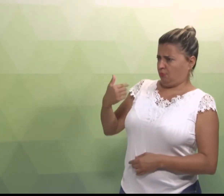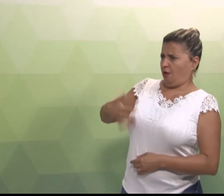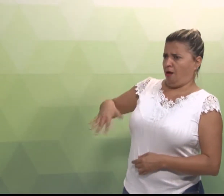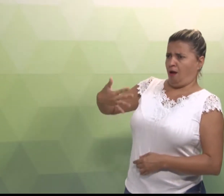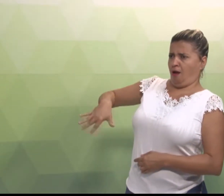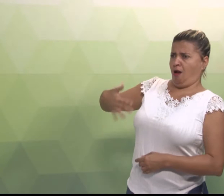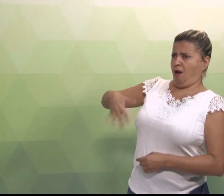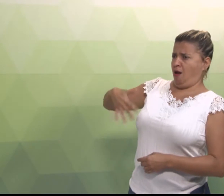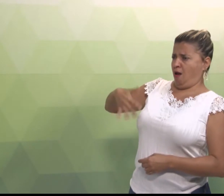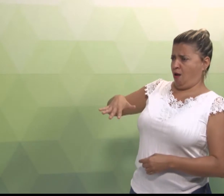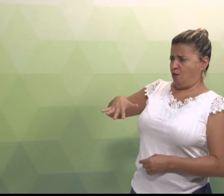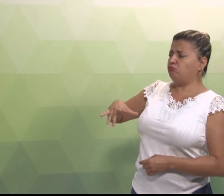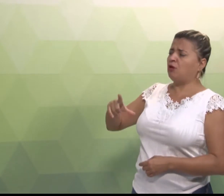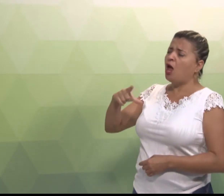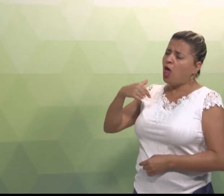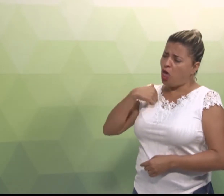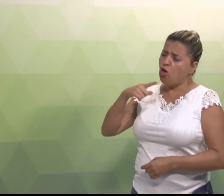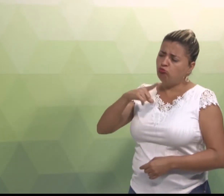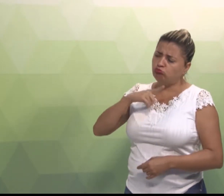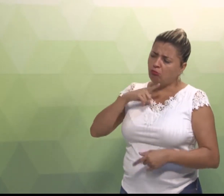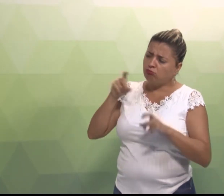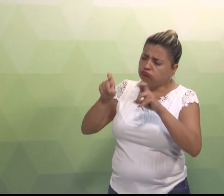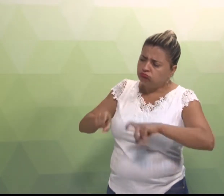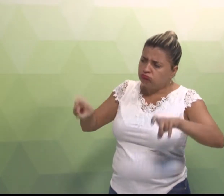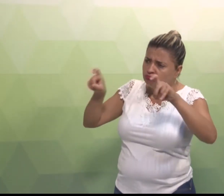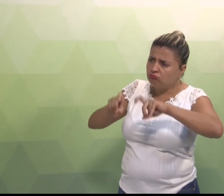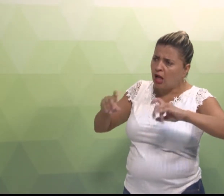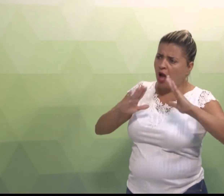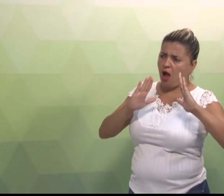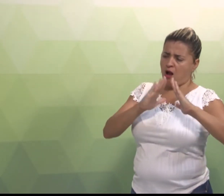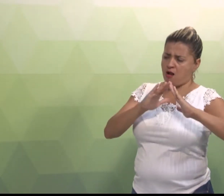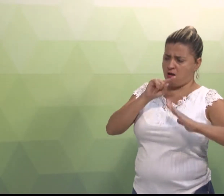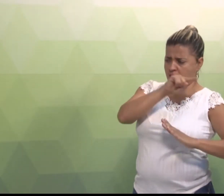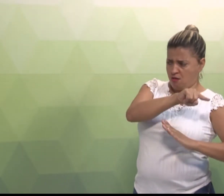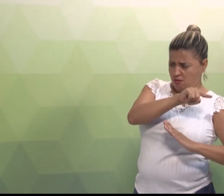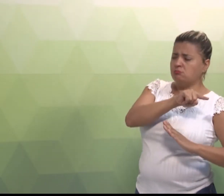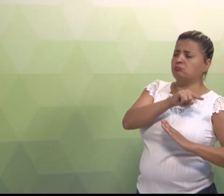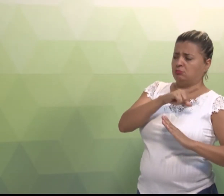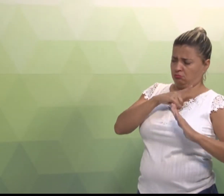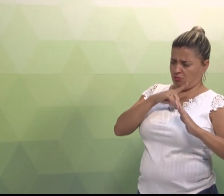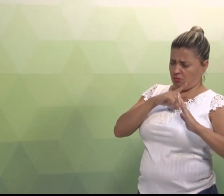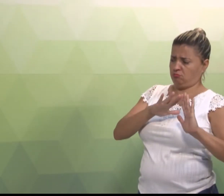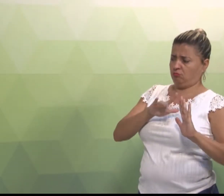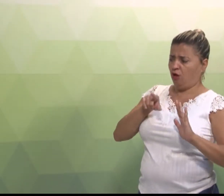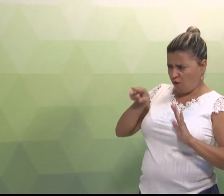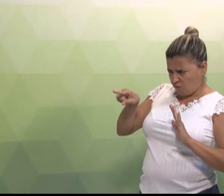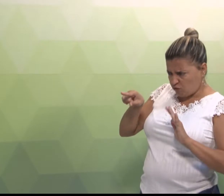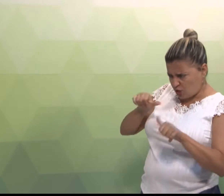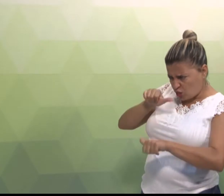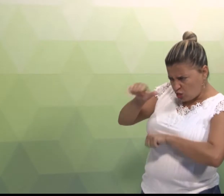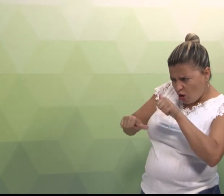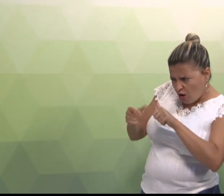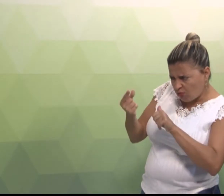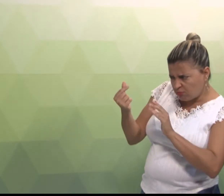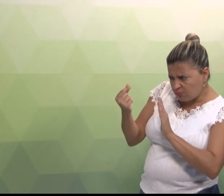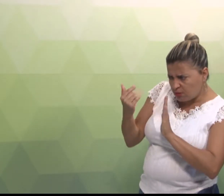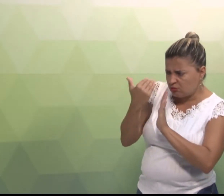Nossa, caro! Eu tenho um computador lá em casa. Esse computador você trocaria e daria